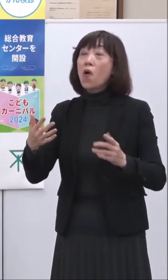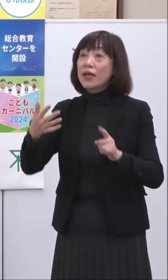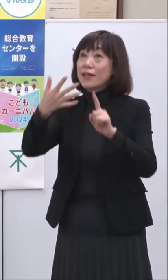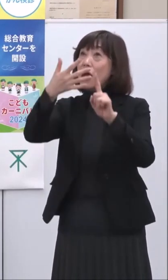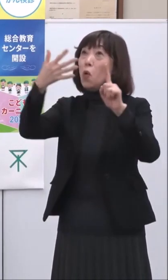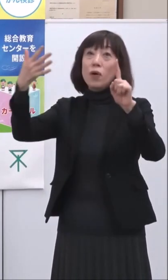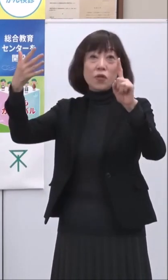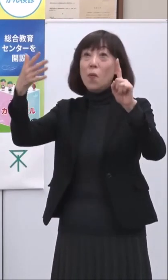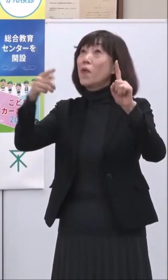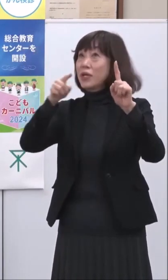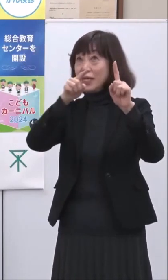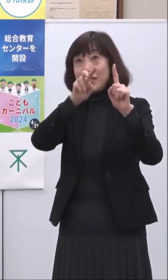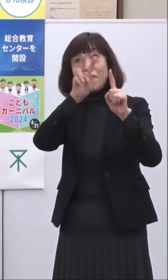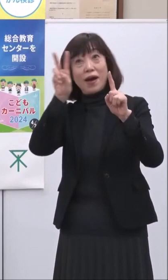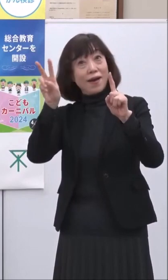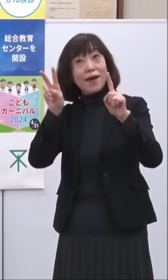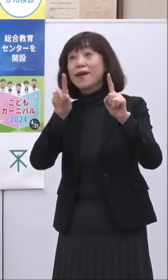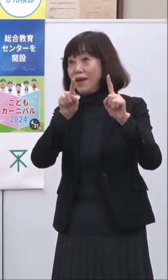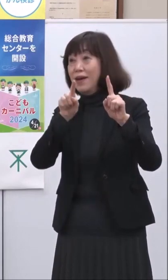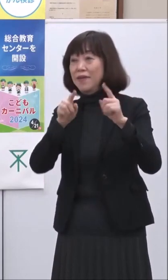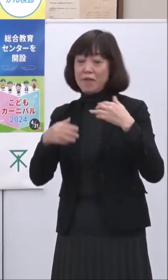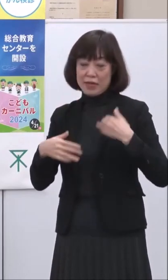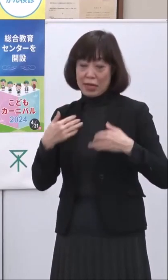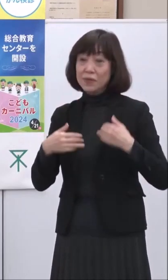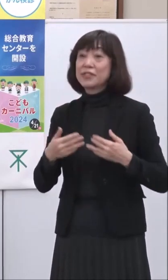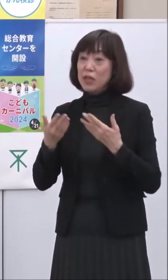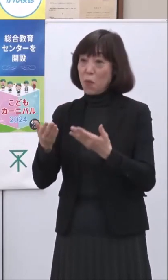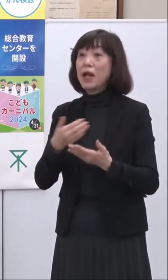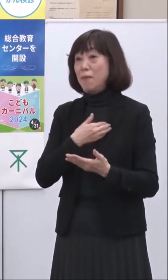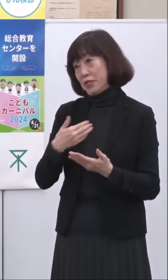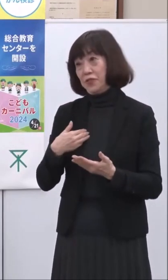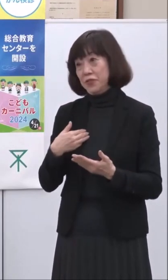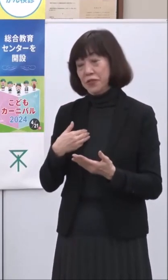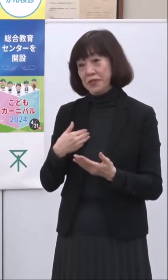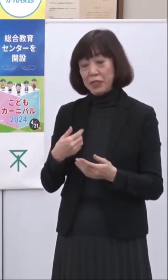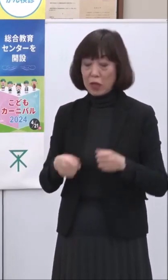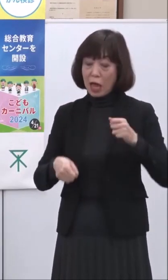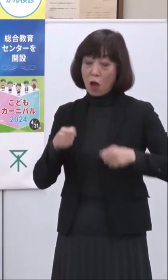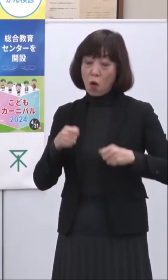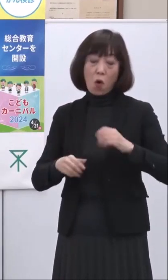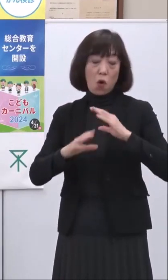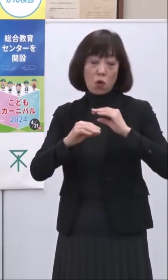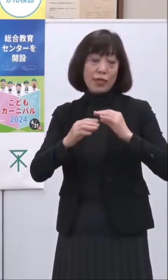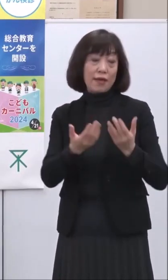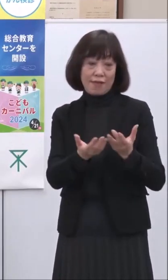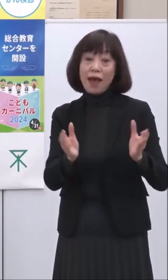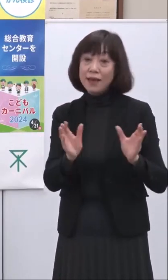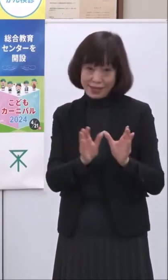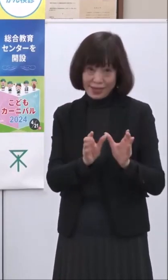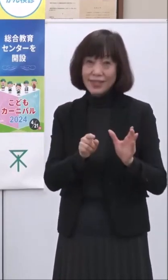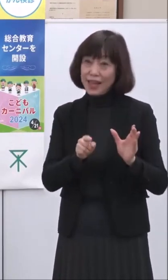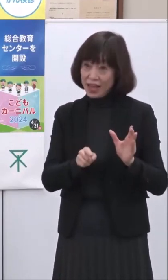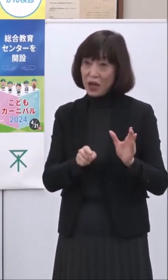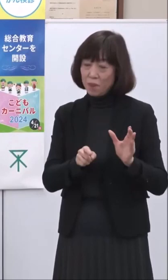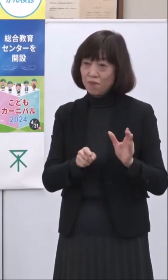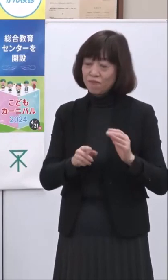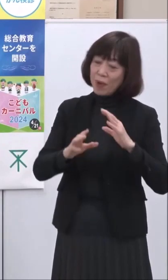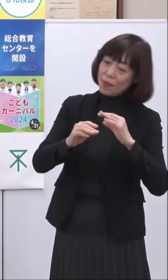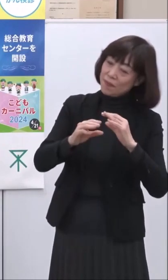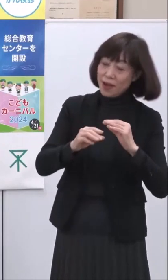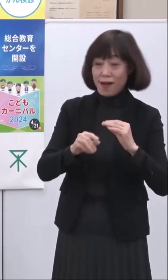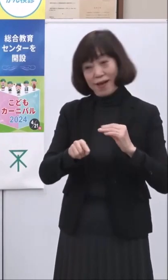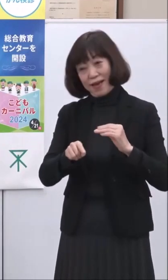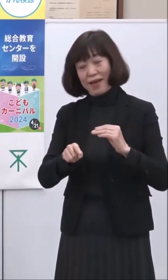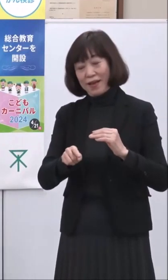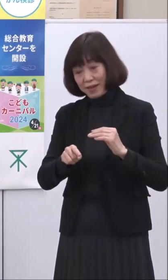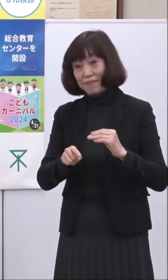ね、楽しんでいただけると思います。で鼓笛隊、先も申し上げましたが、鼓笛隊によるですね、非常に熱のこもった演奏